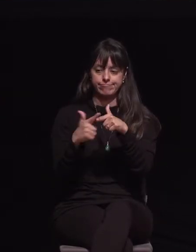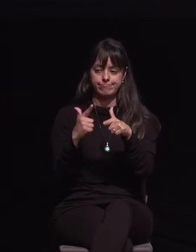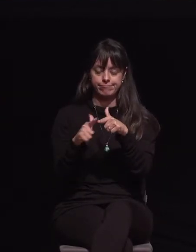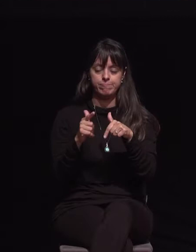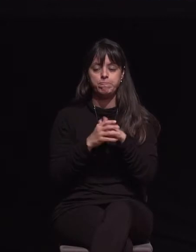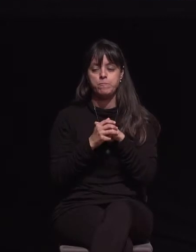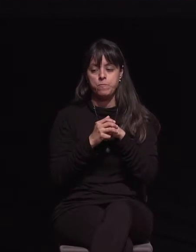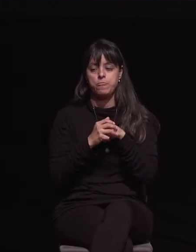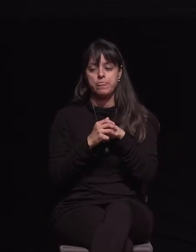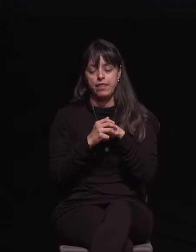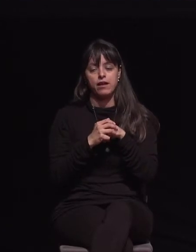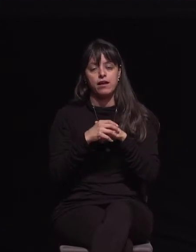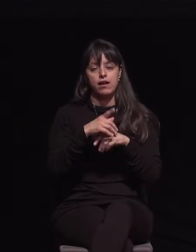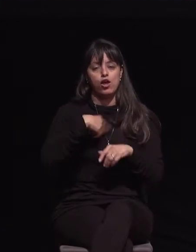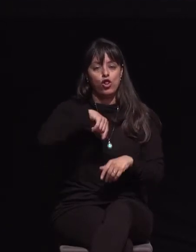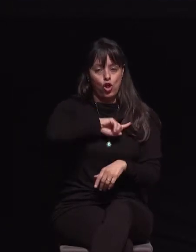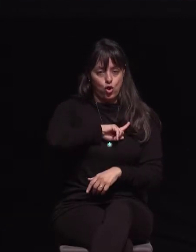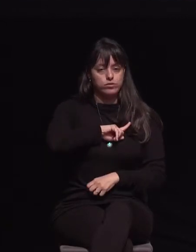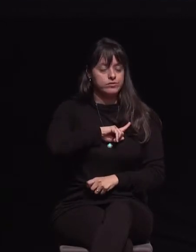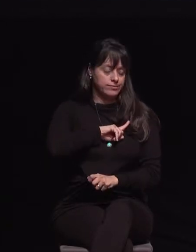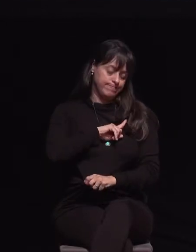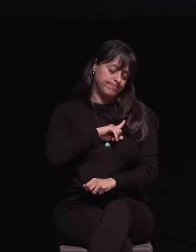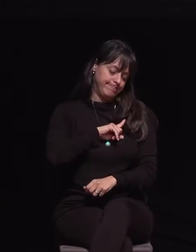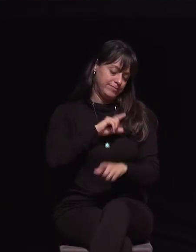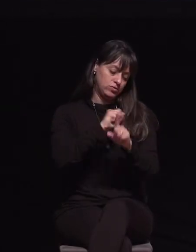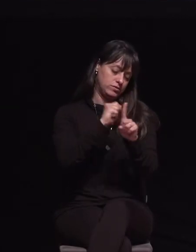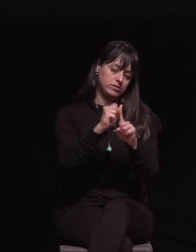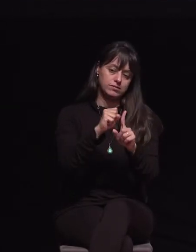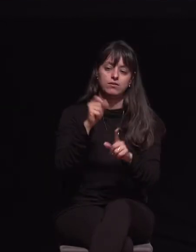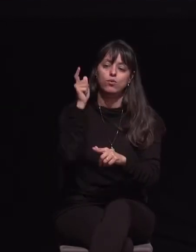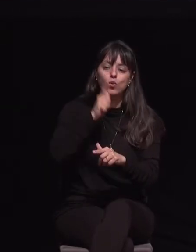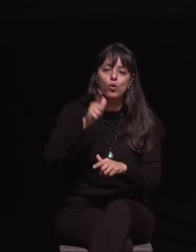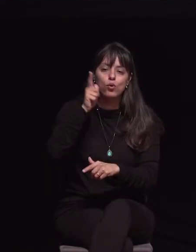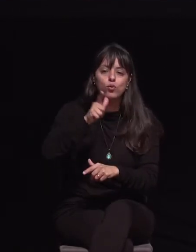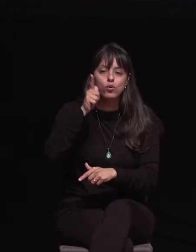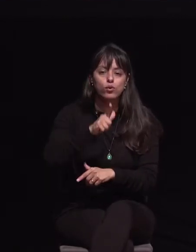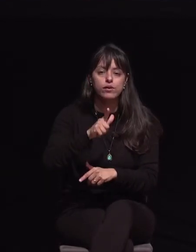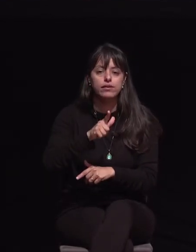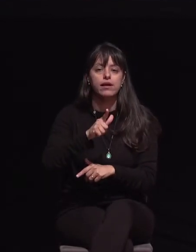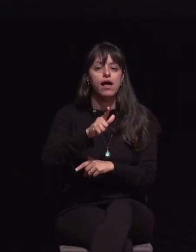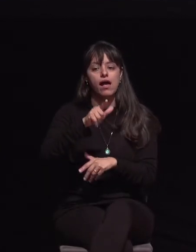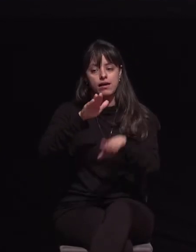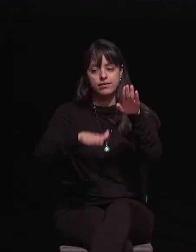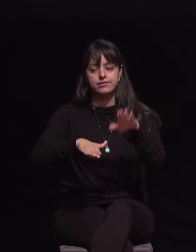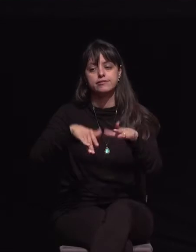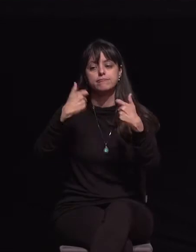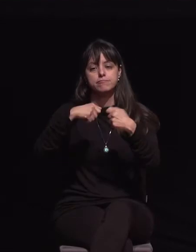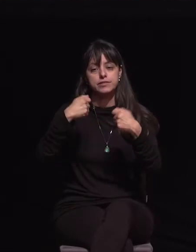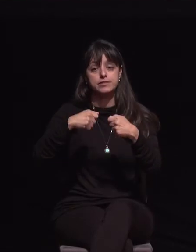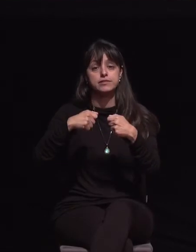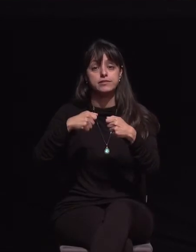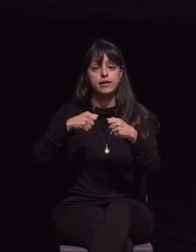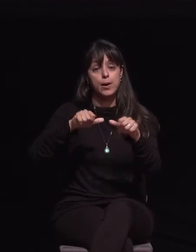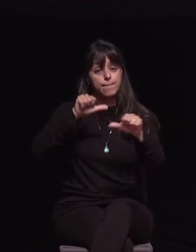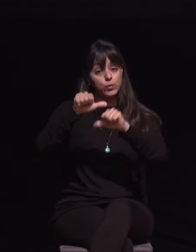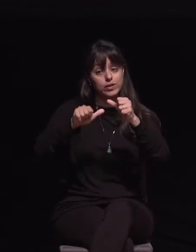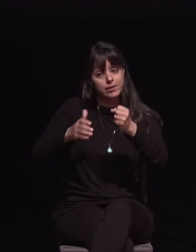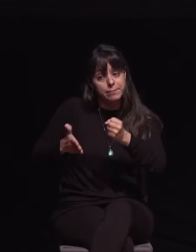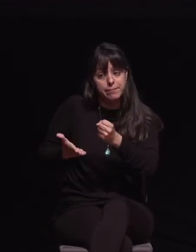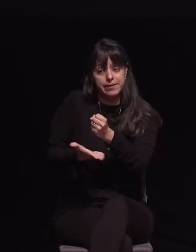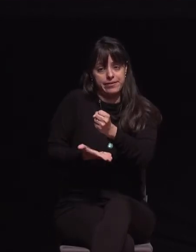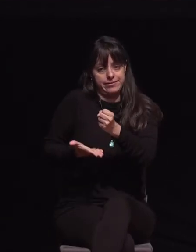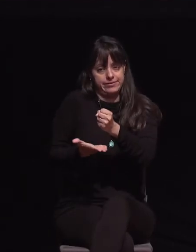as nossas conquistas, para serem consolidadas, tem que haver mudanças estruturais, né?